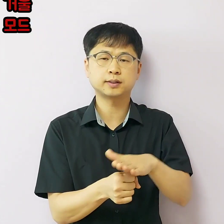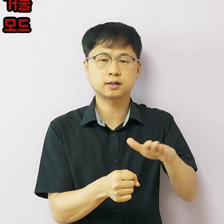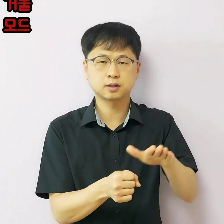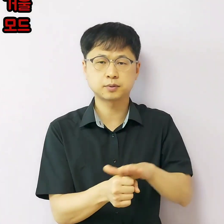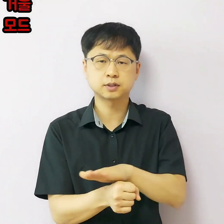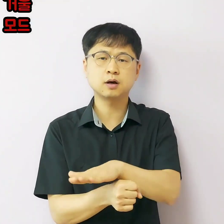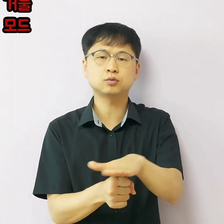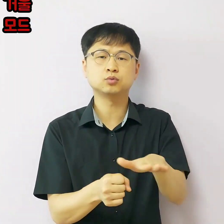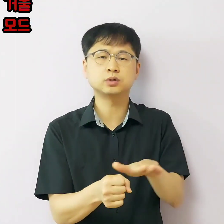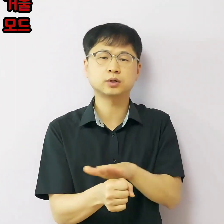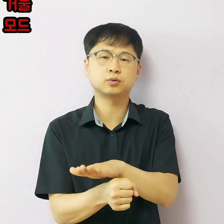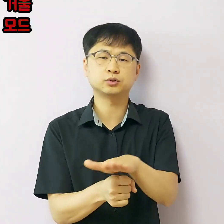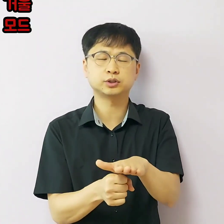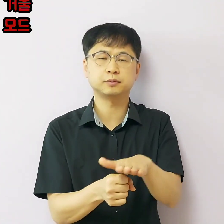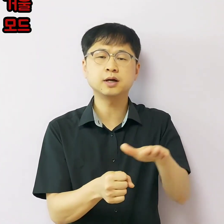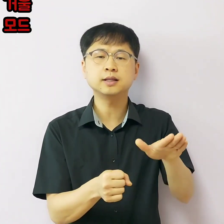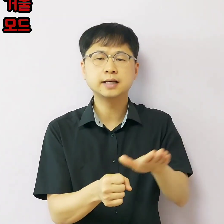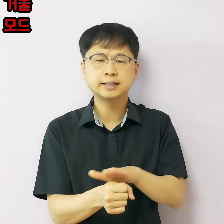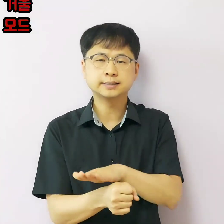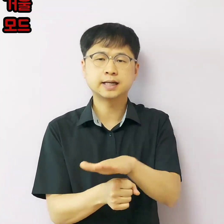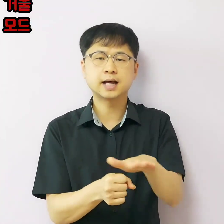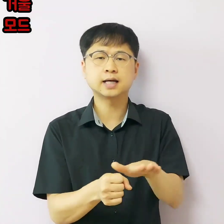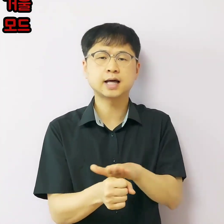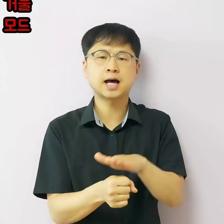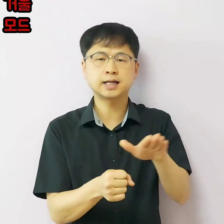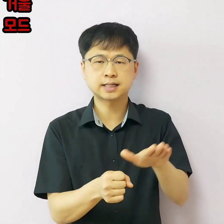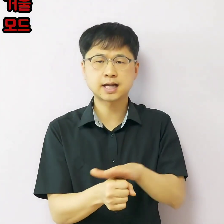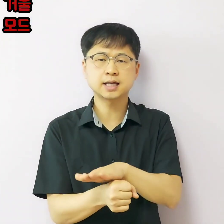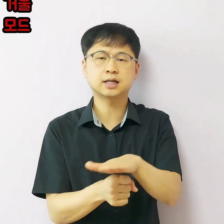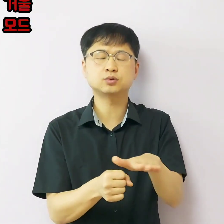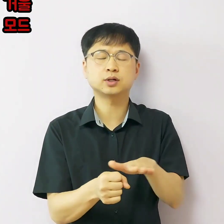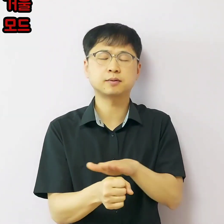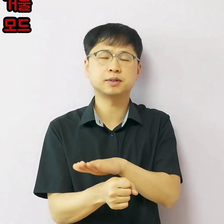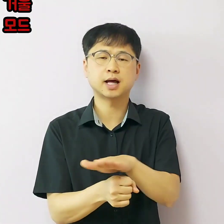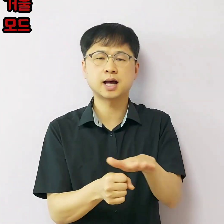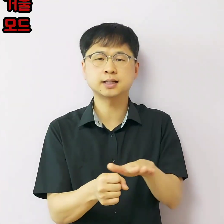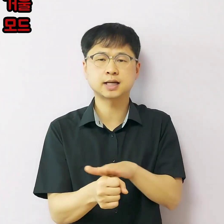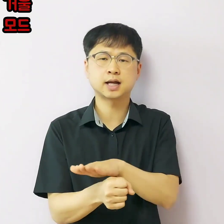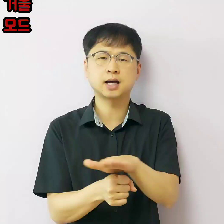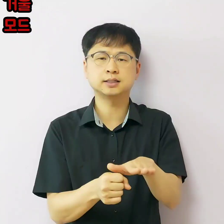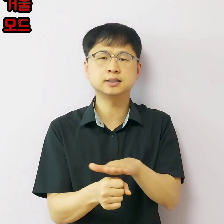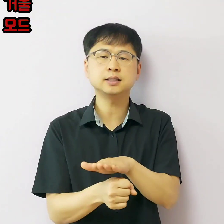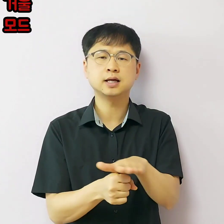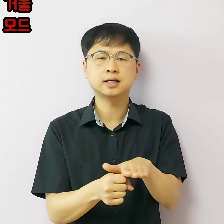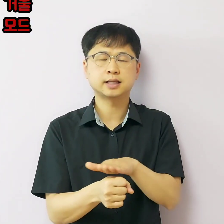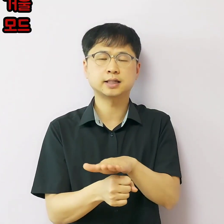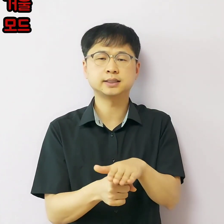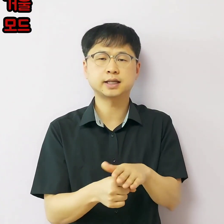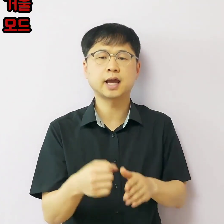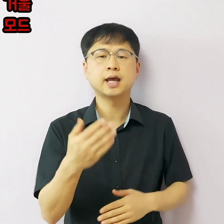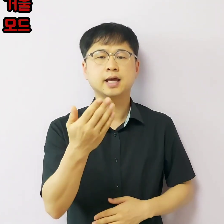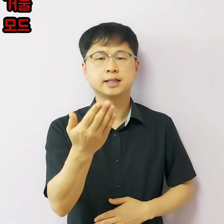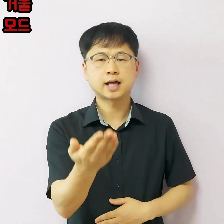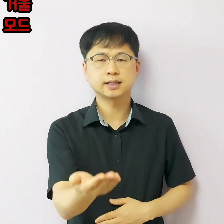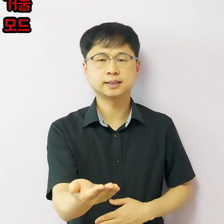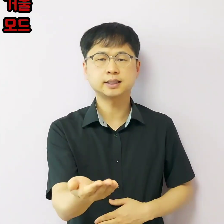손바닥을 덮어서 둥글게 돌려주시면 사랑하다, 사랑이란 수어가 됩니다. 사랑하는 당신께,